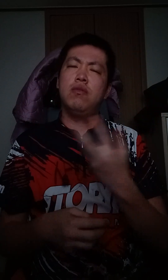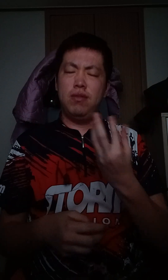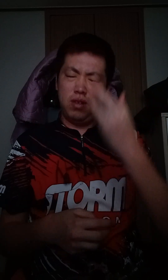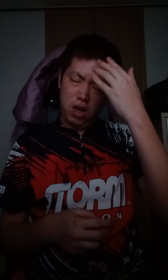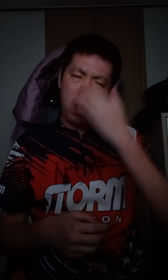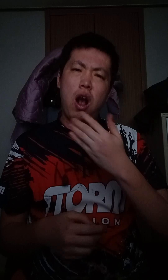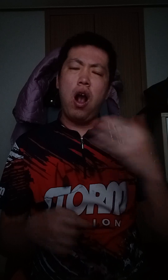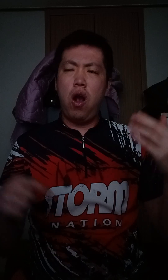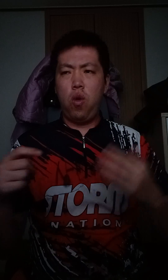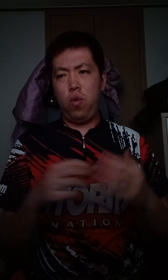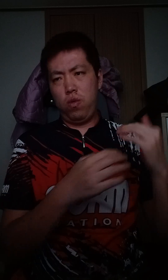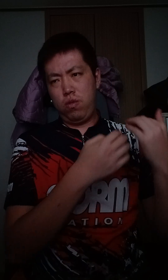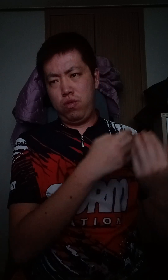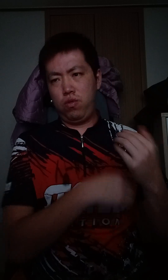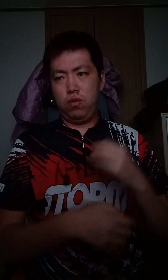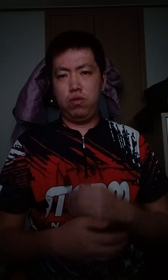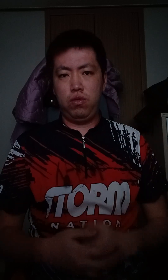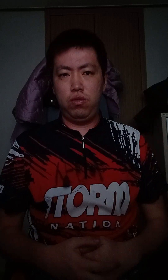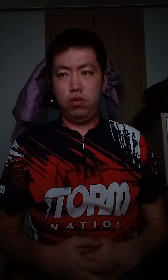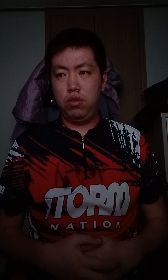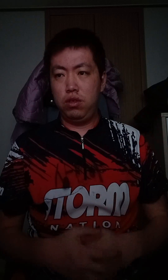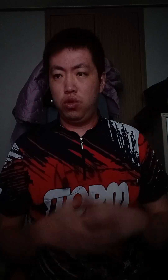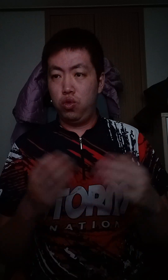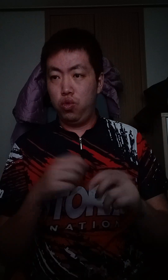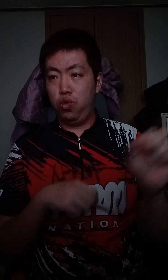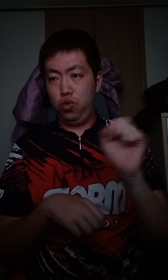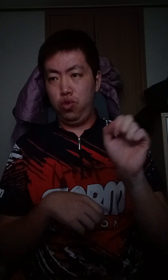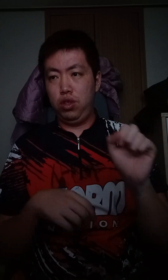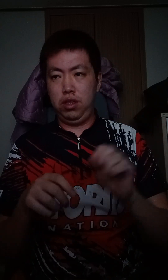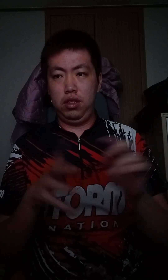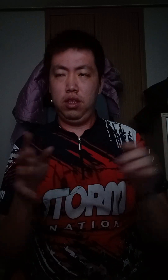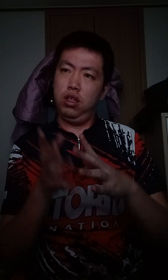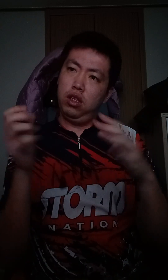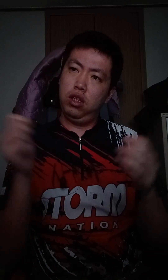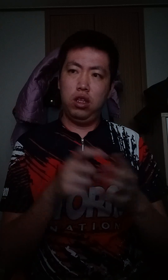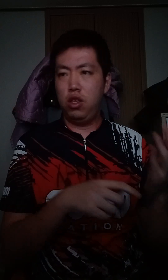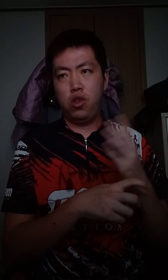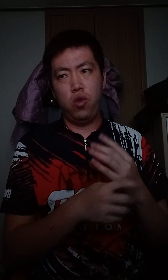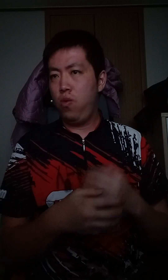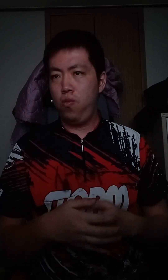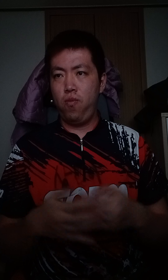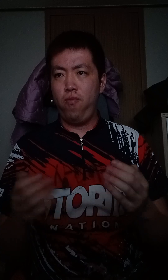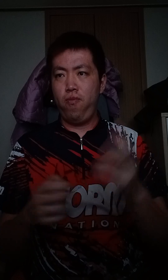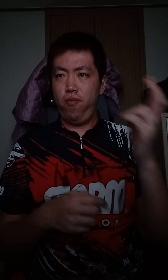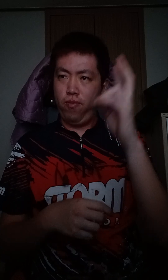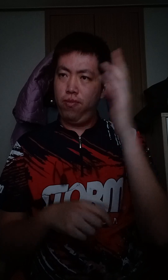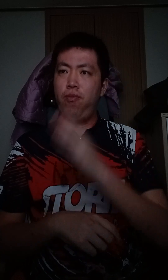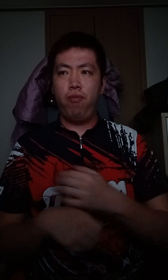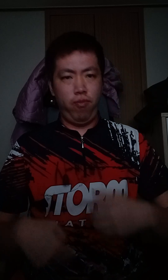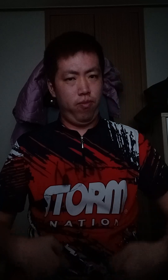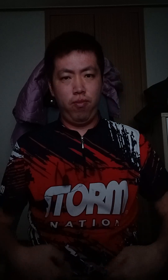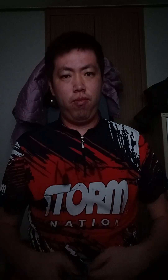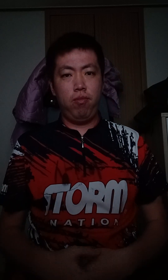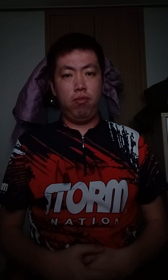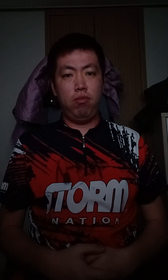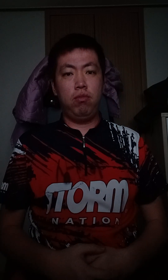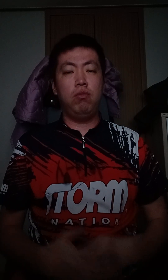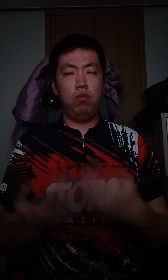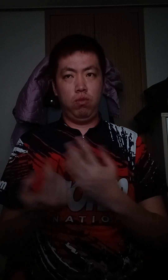부상으로 병원으로 옮겨졌습니다. 화물차 운전자는 크게 다치지 않아 구급차로 이송되지는 않았습니다. 경찰 조사 결과